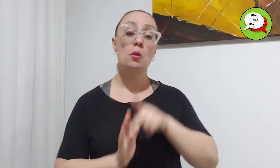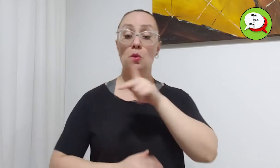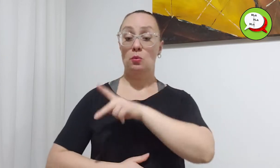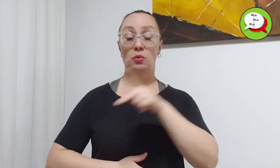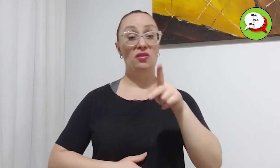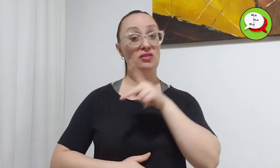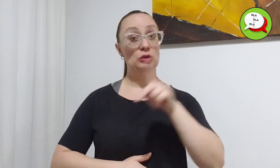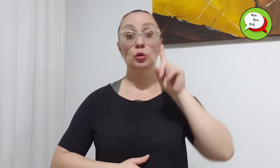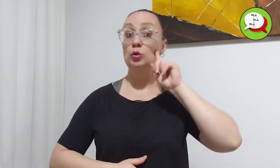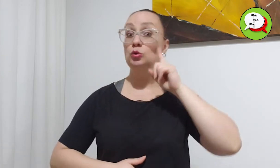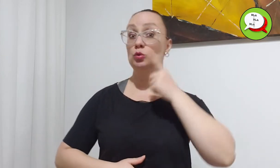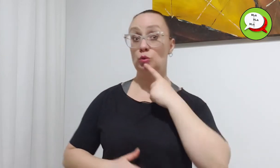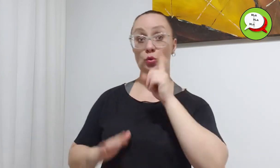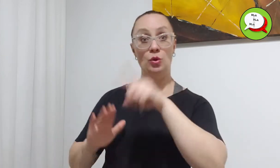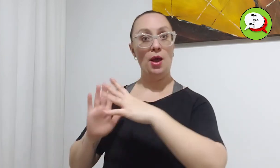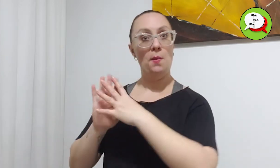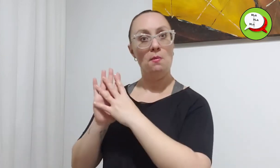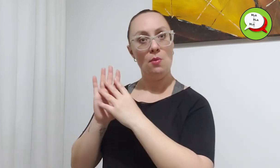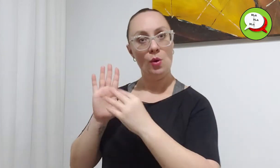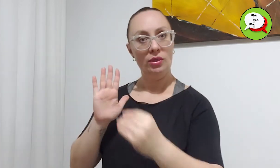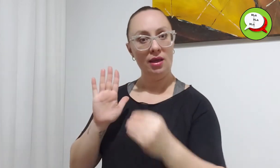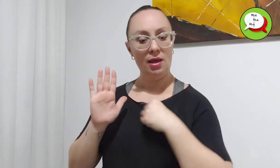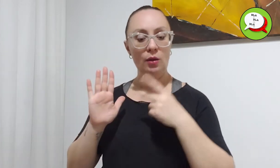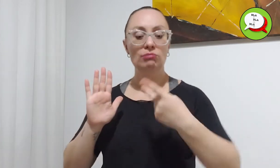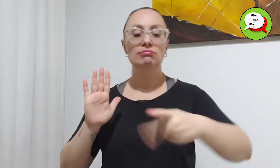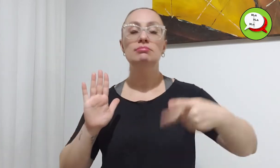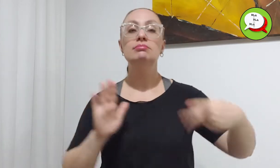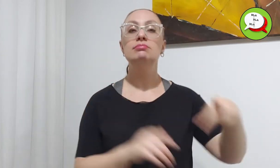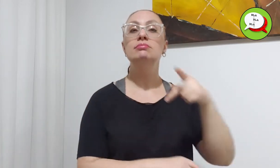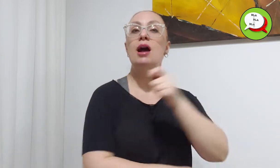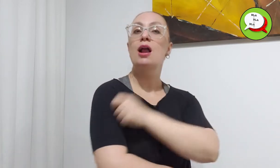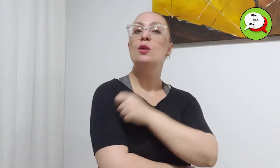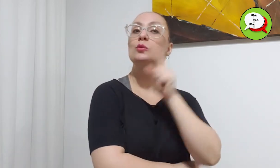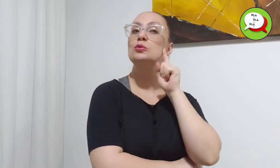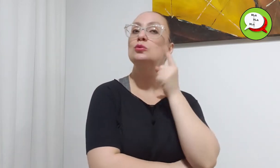professor surdo como modelo para os seus alunos surdos.